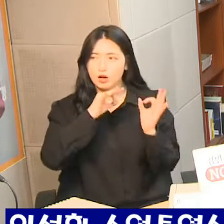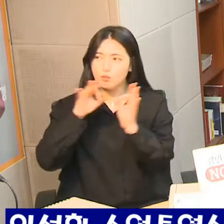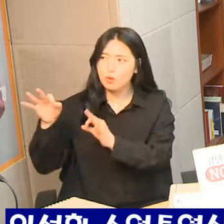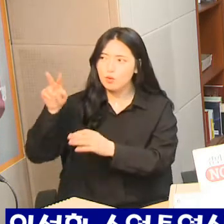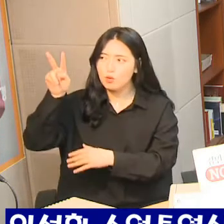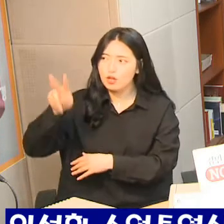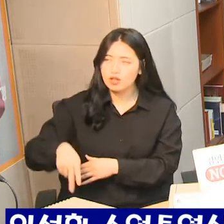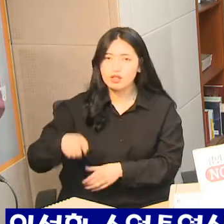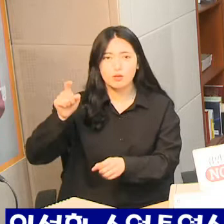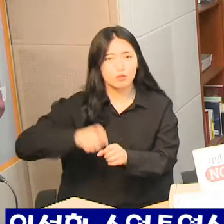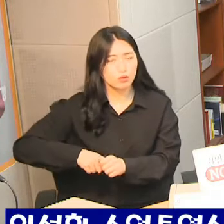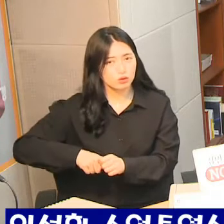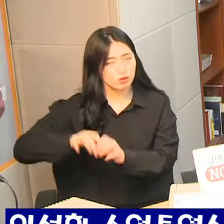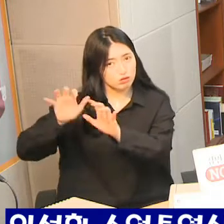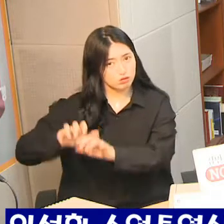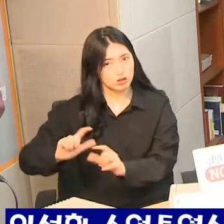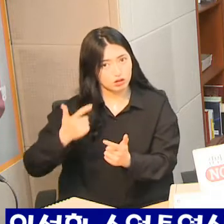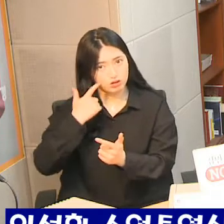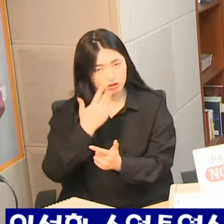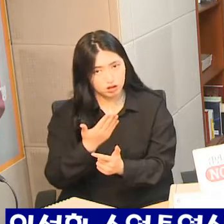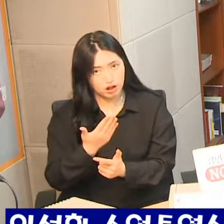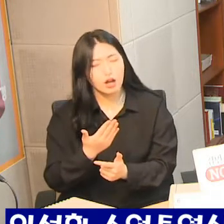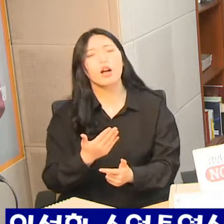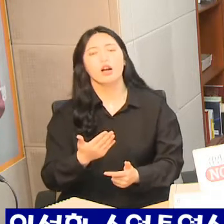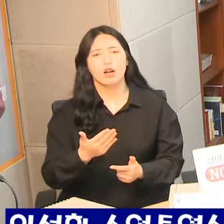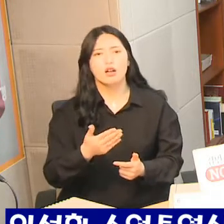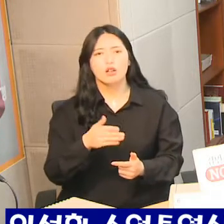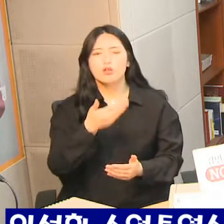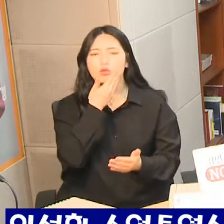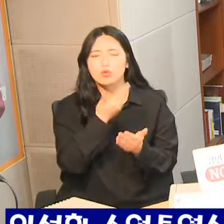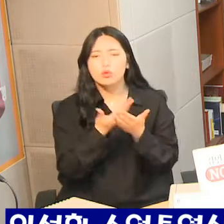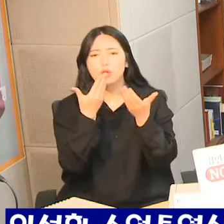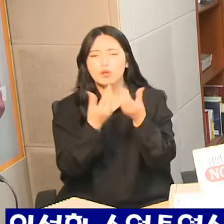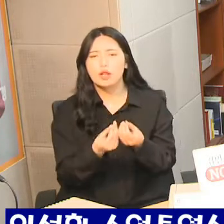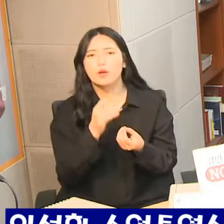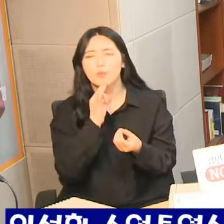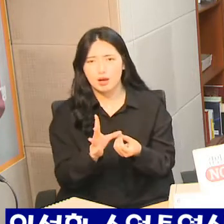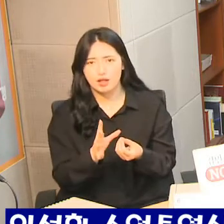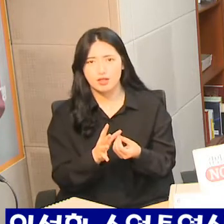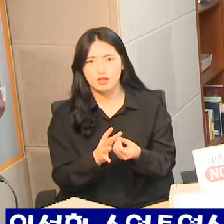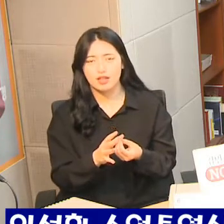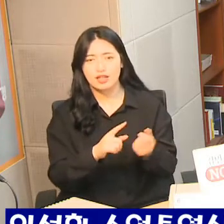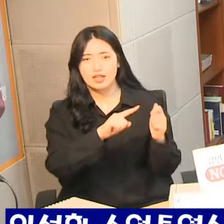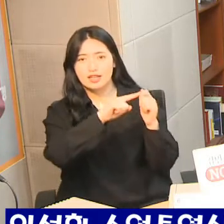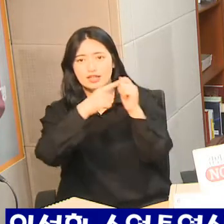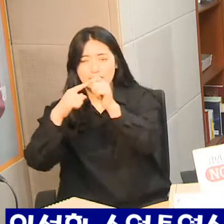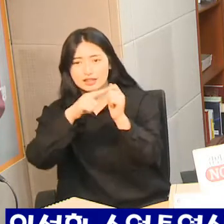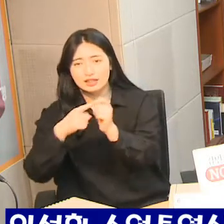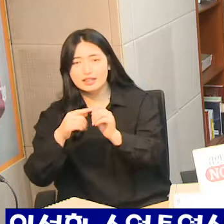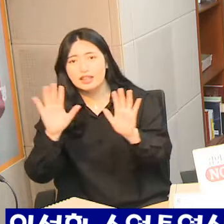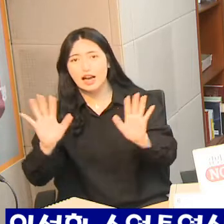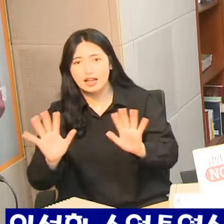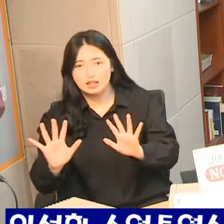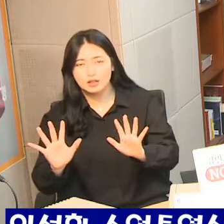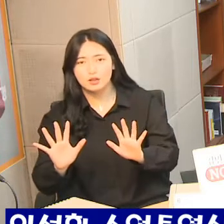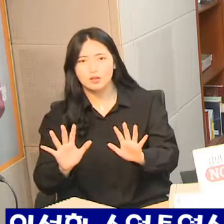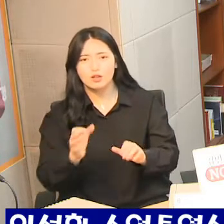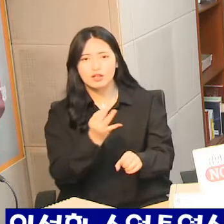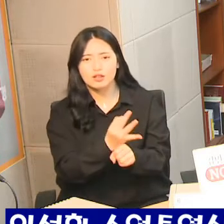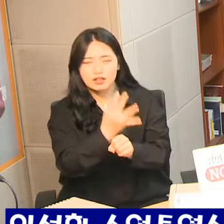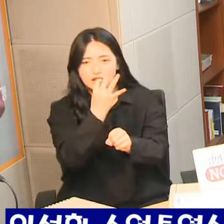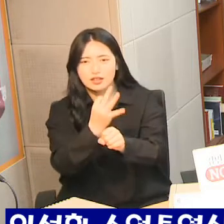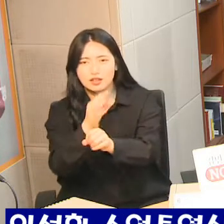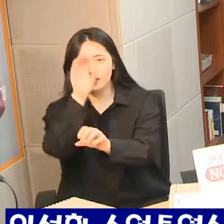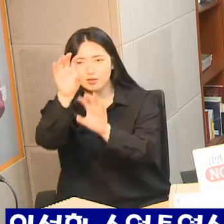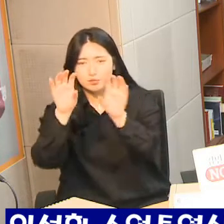또 다 적기도 하지 않아요? 그러니까 키워드만 적어야죠. 키워드만. 그래서 네. 줄글식이 아니라 개조식으로 네. 그러니까